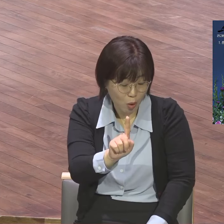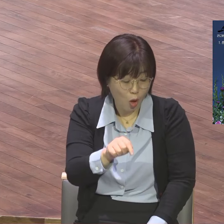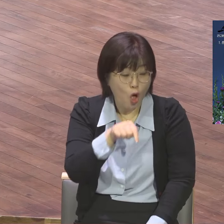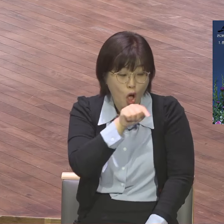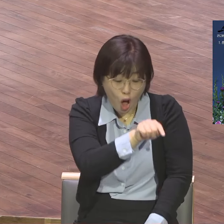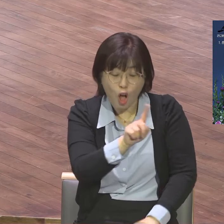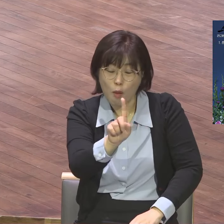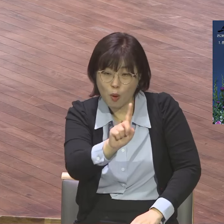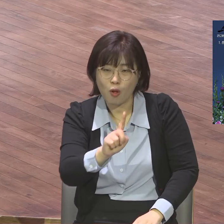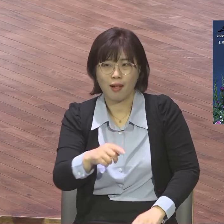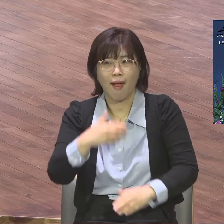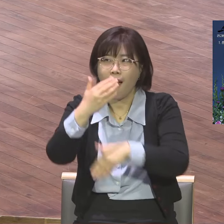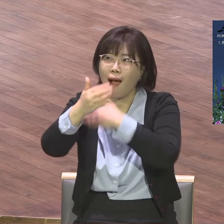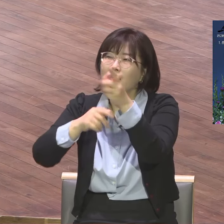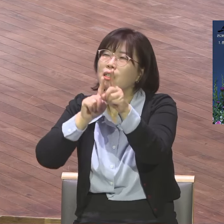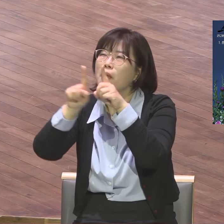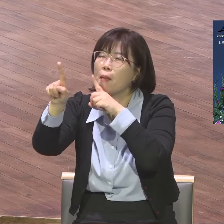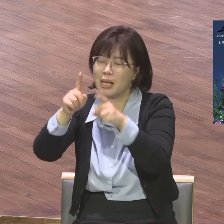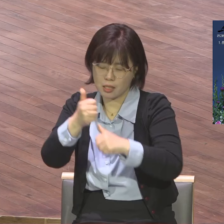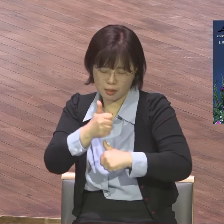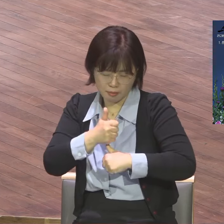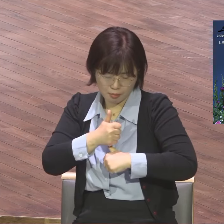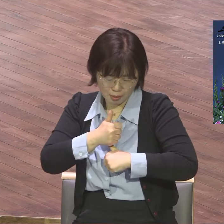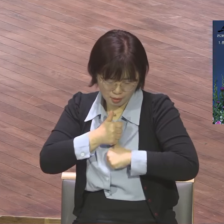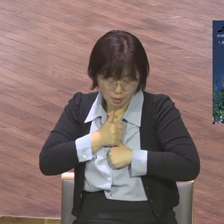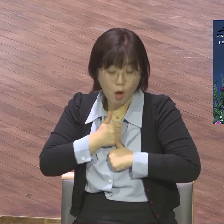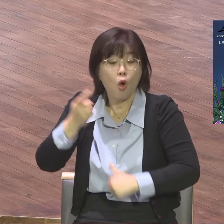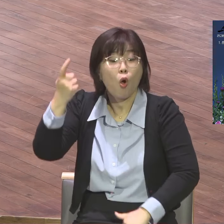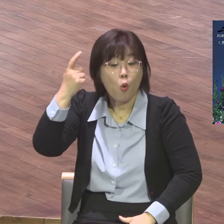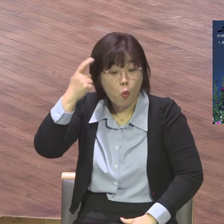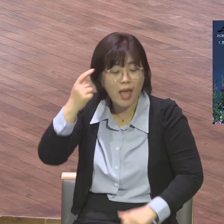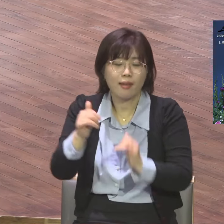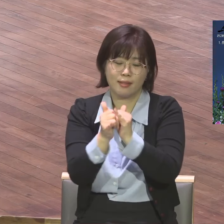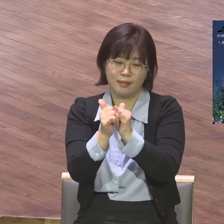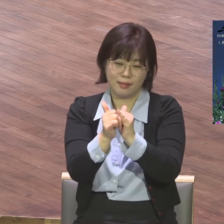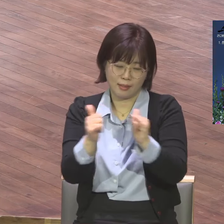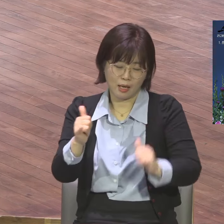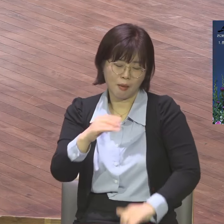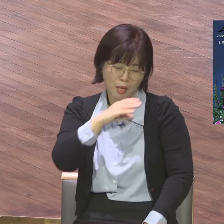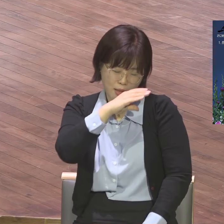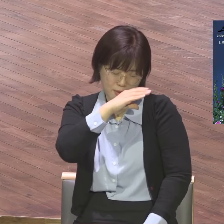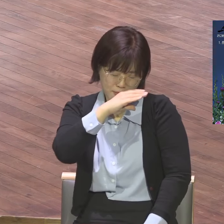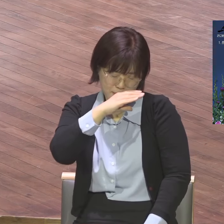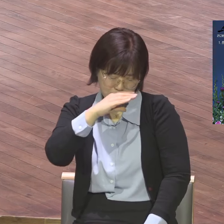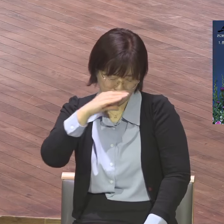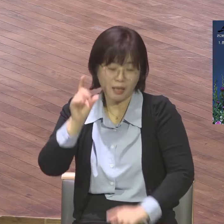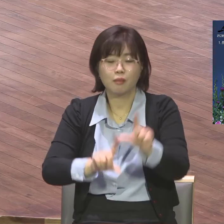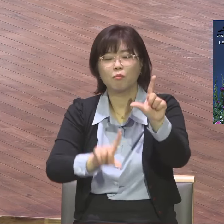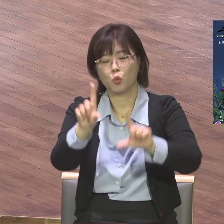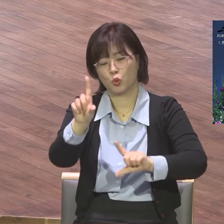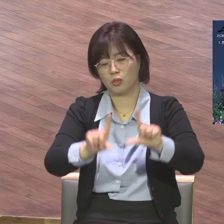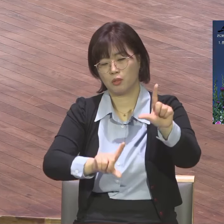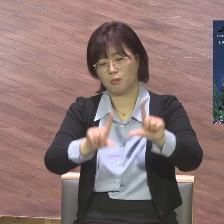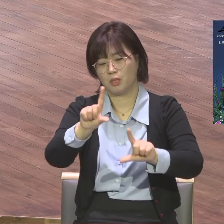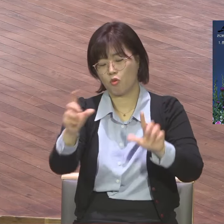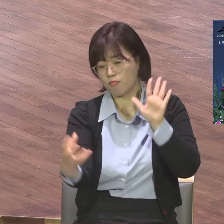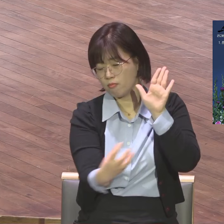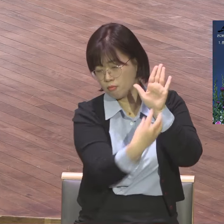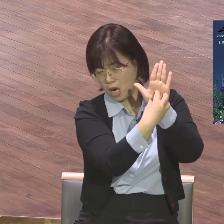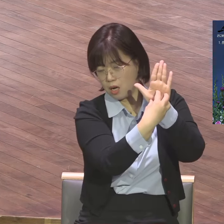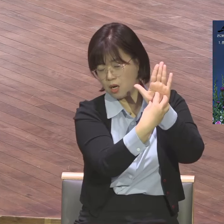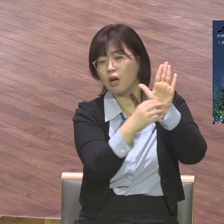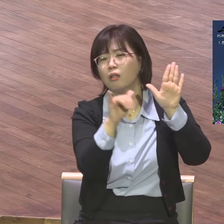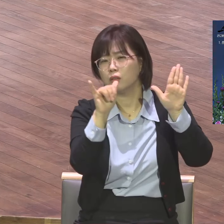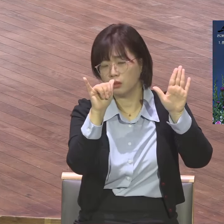전도서 12장 13절에 보면 결국 하나님의 말씀으로 견고한 망대가 씌워진 삶이 하나님